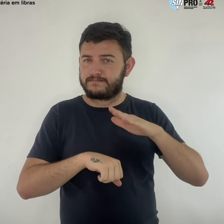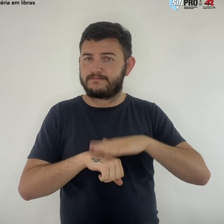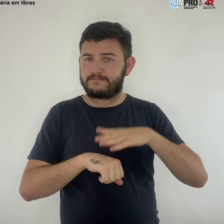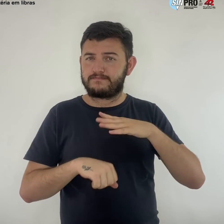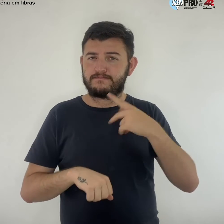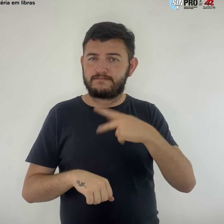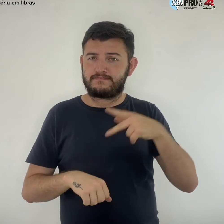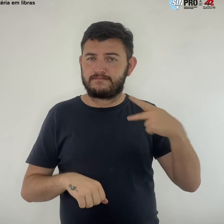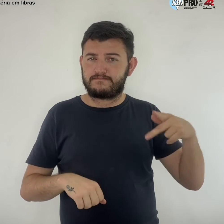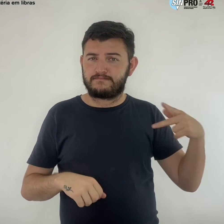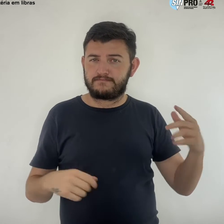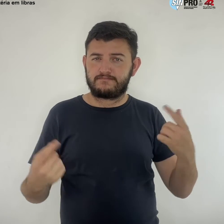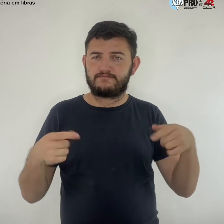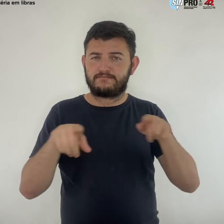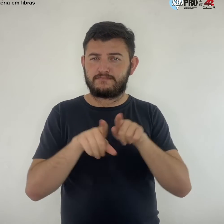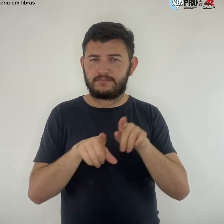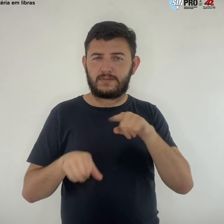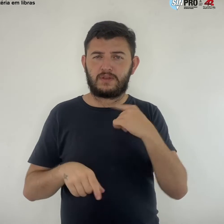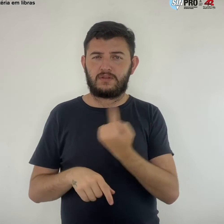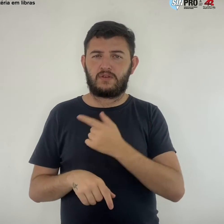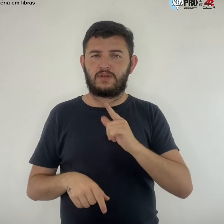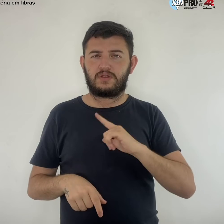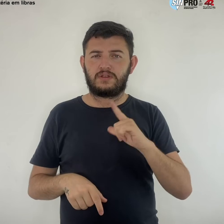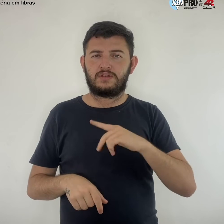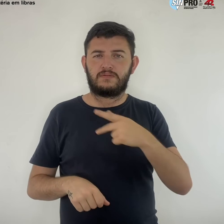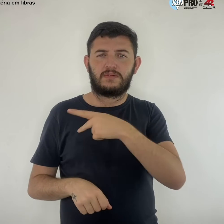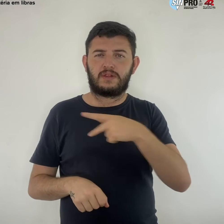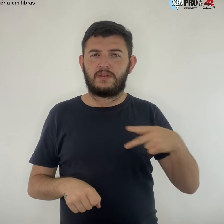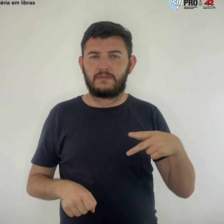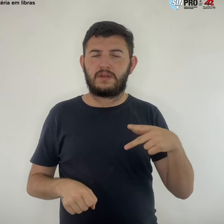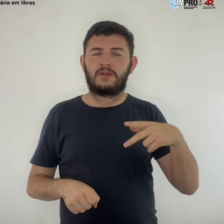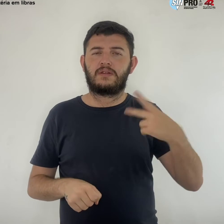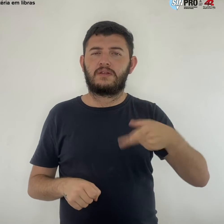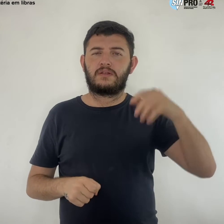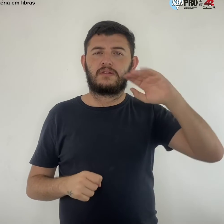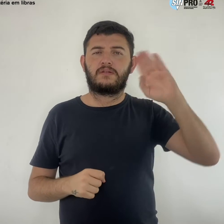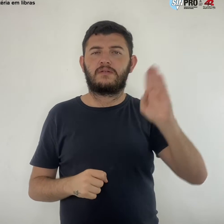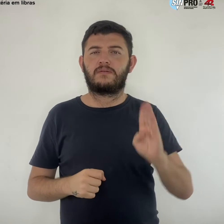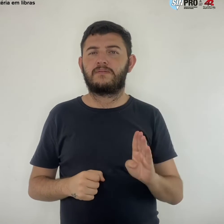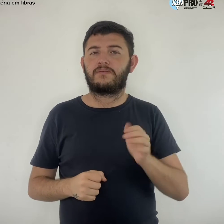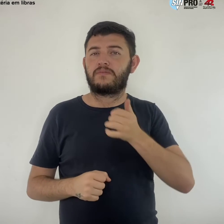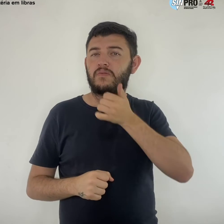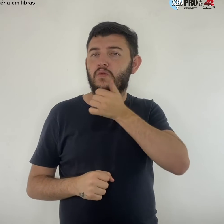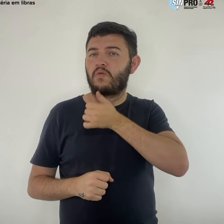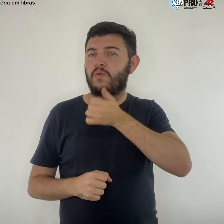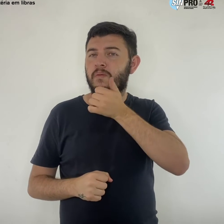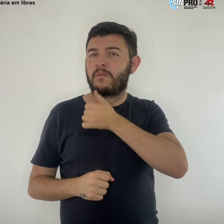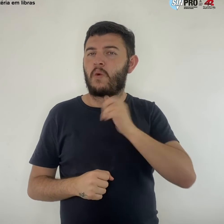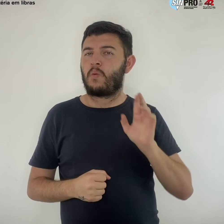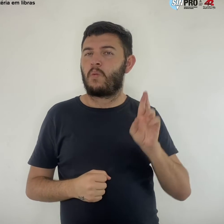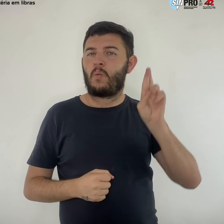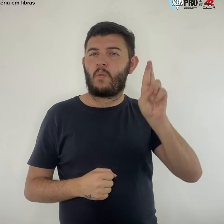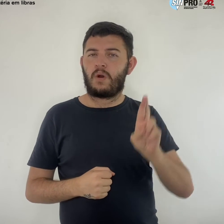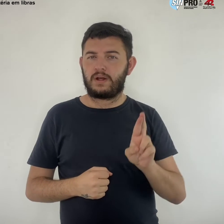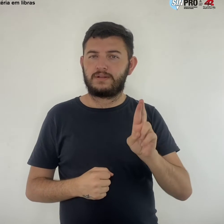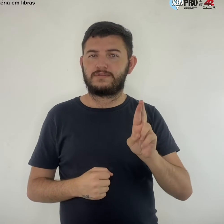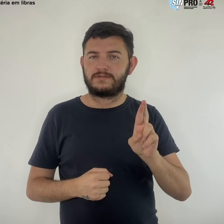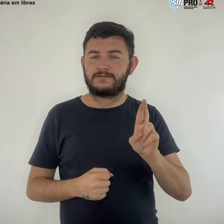de sua. Tínhamos pela primeira vez, na presidência da República, uma mulher.